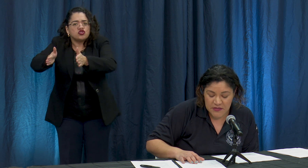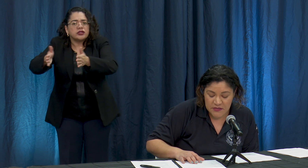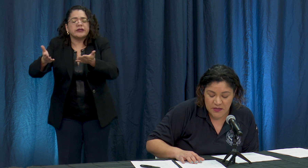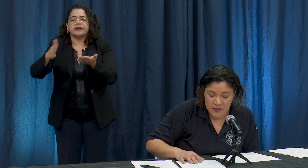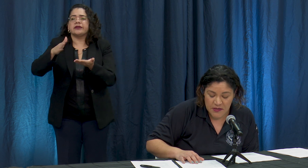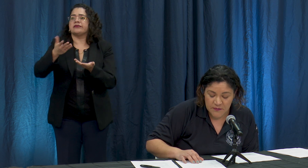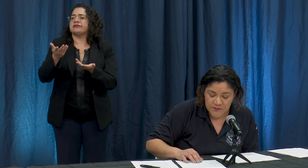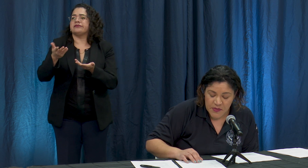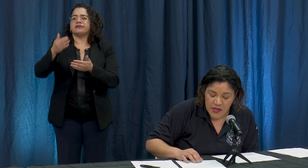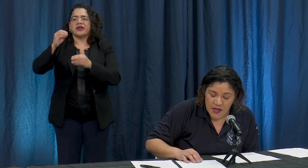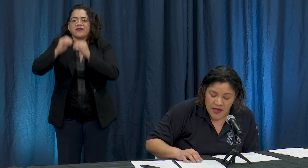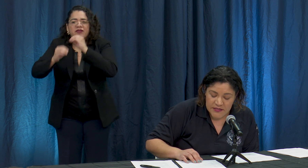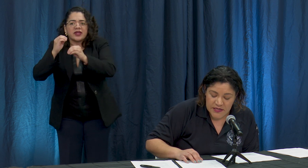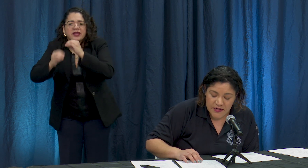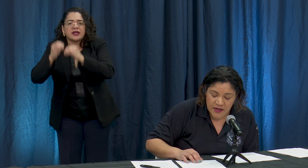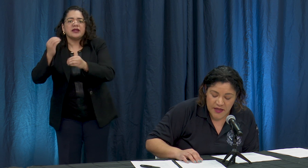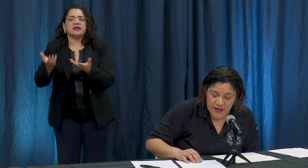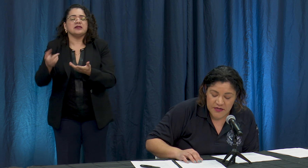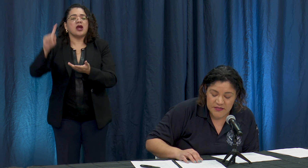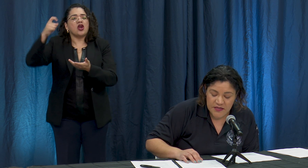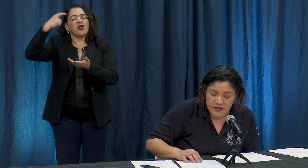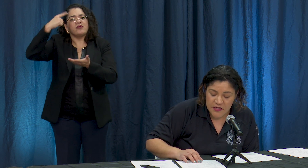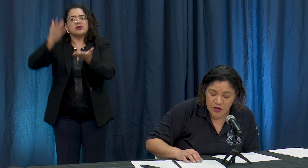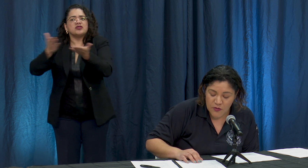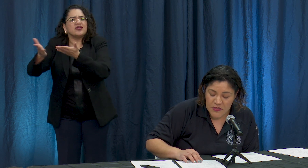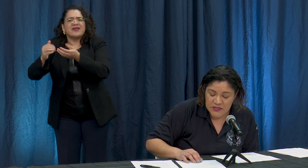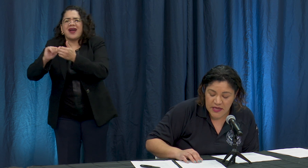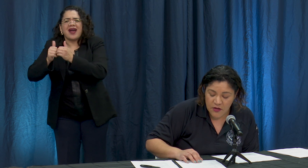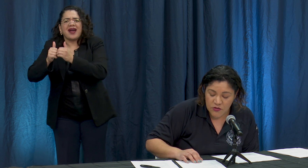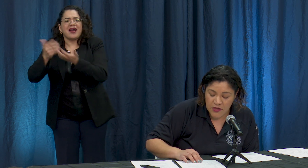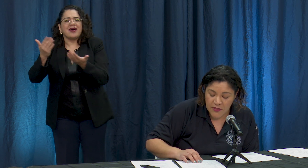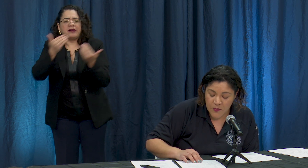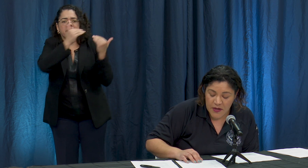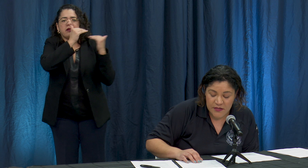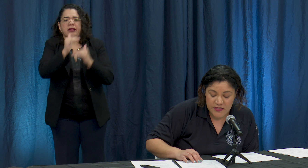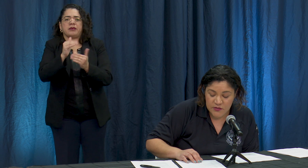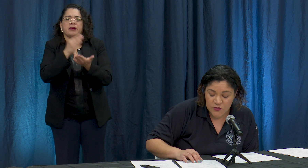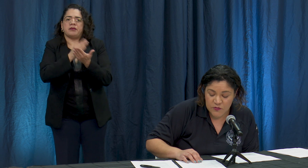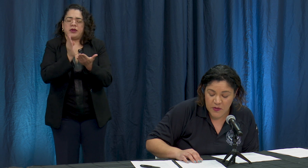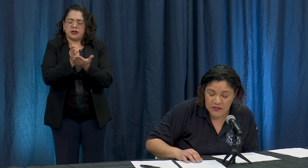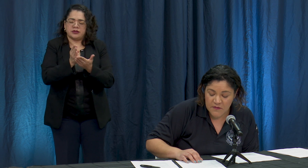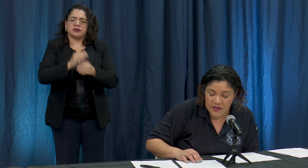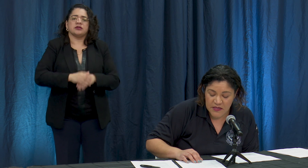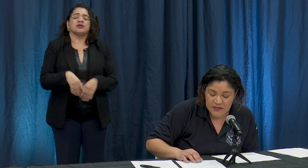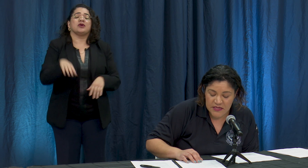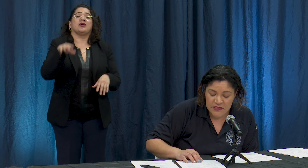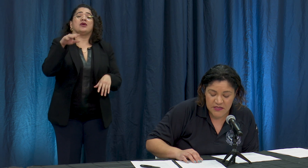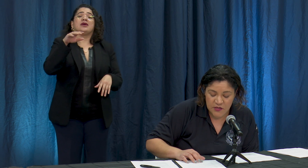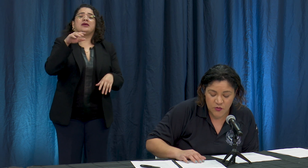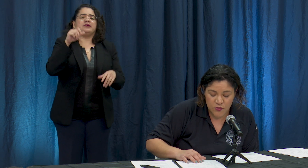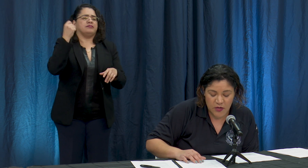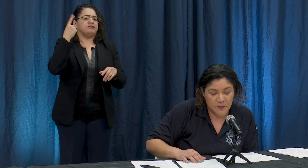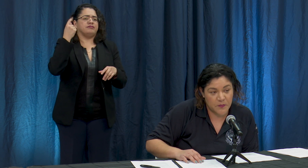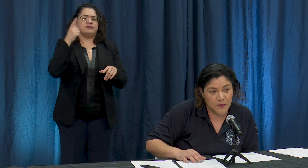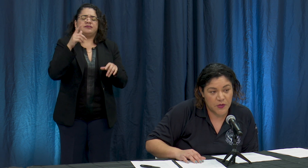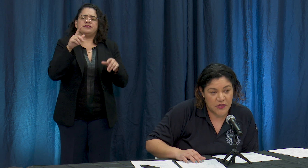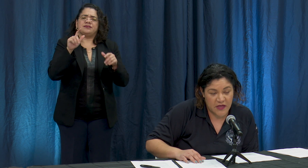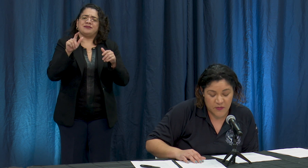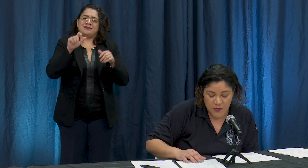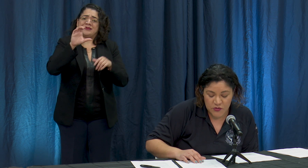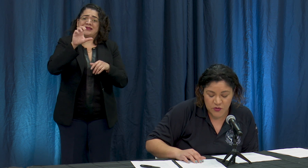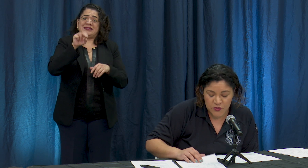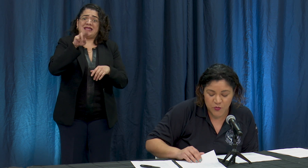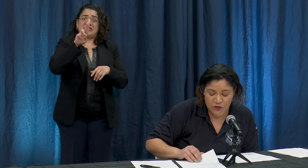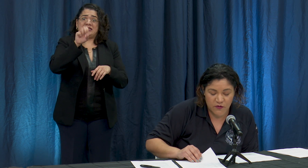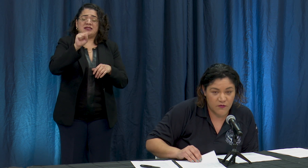pequeñas empresas también. Hacer que cada residente en Long Beach sea contado para el Census 2020 sigue siendo una